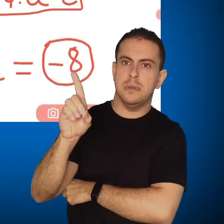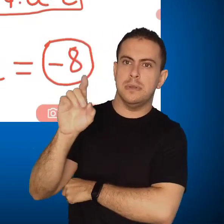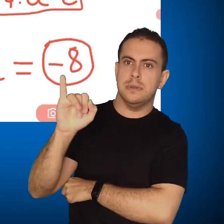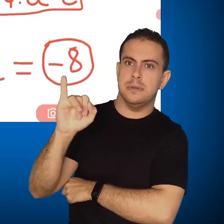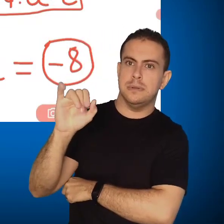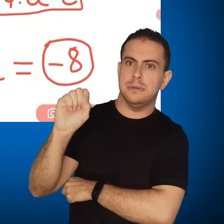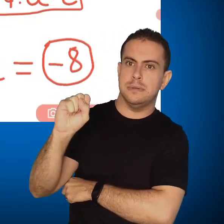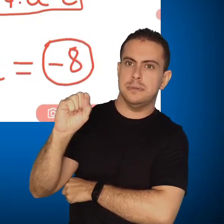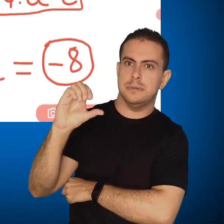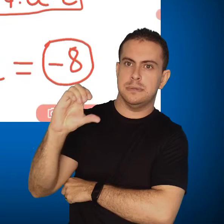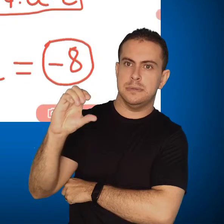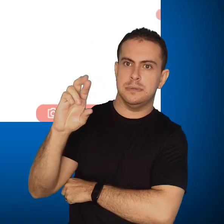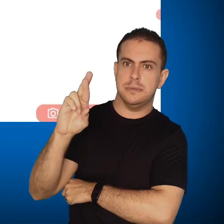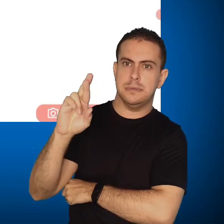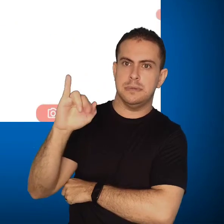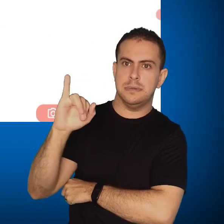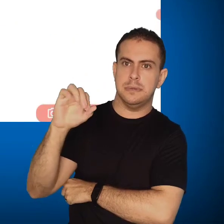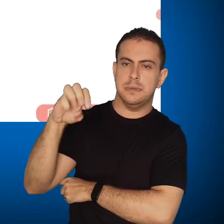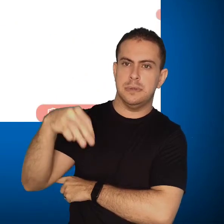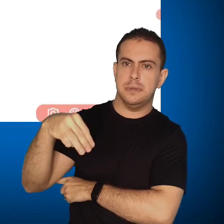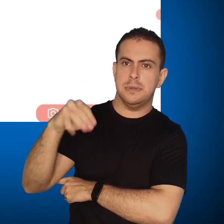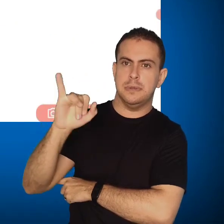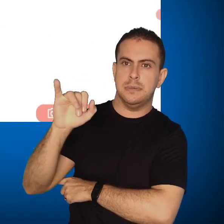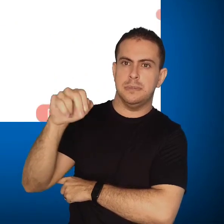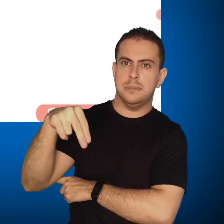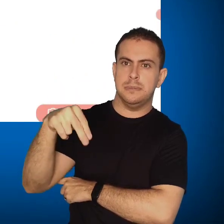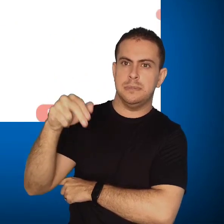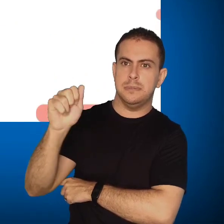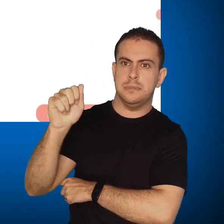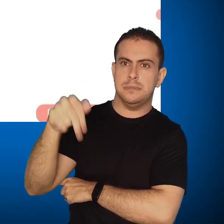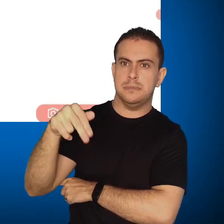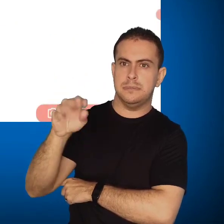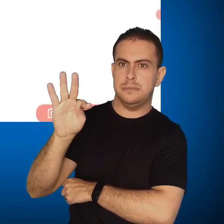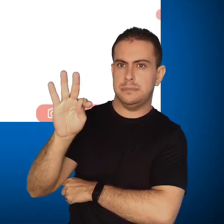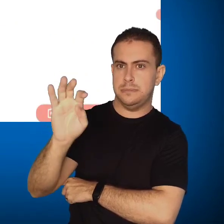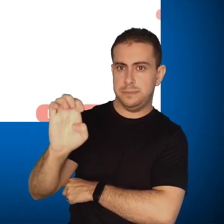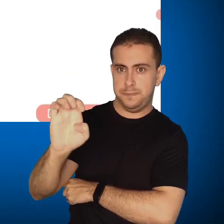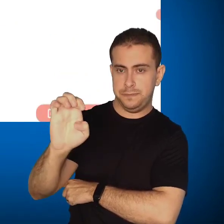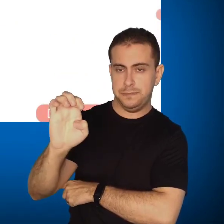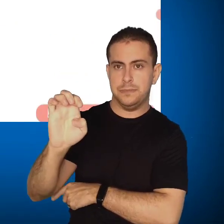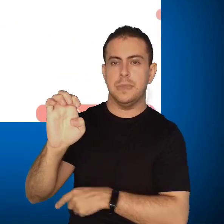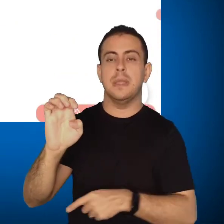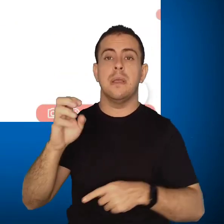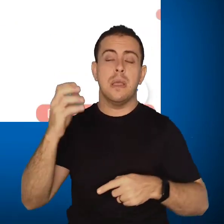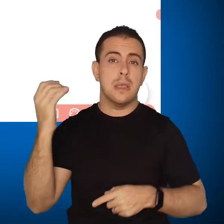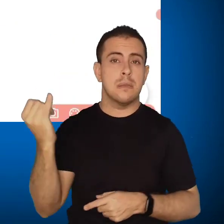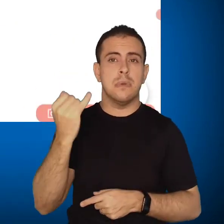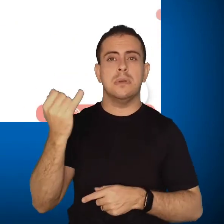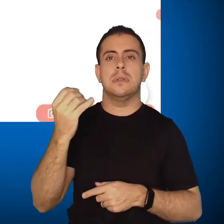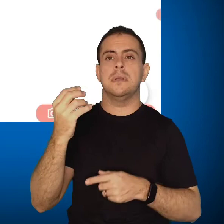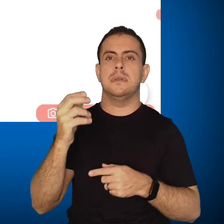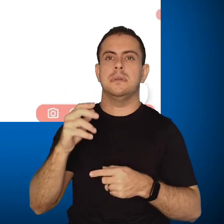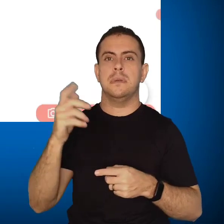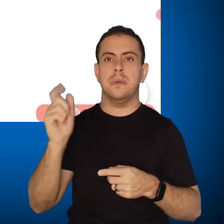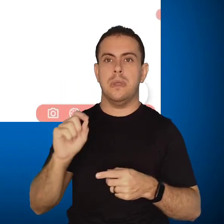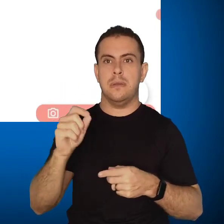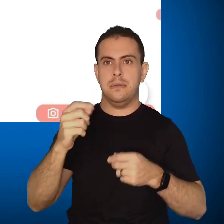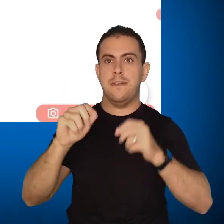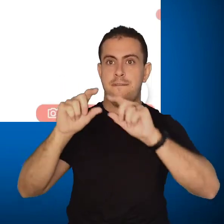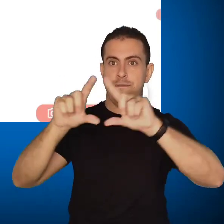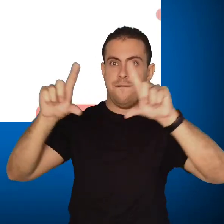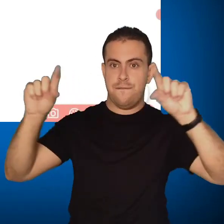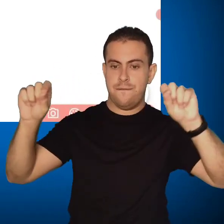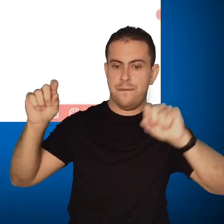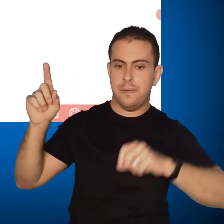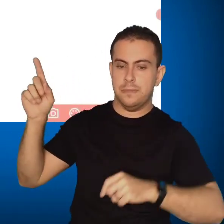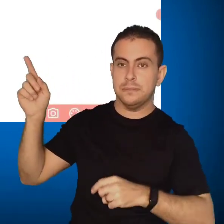grau. Perfeito? Lembramos aí? Vamos agora ao terceiro ponto importante, que é a utilização da fórmula de Bhaskara. Eu vou colocar aqui uma equação do segundo grau, por